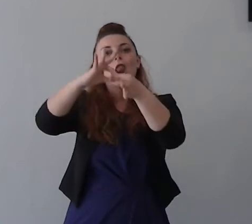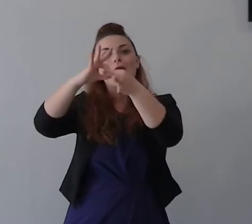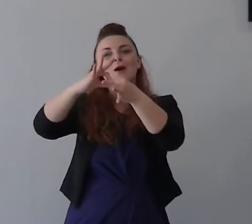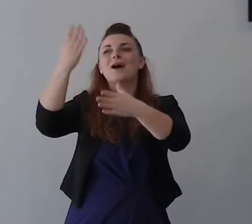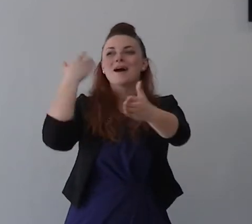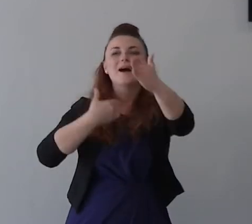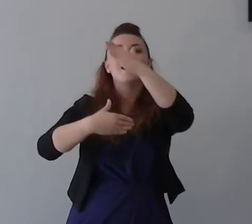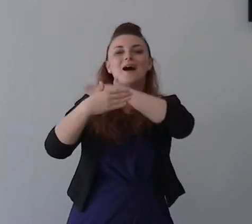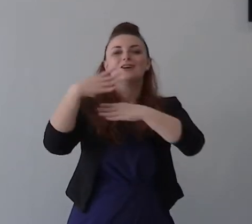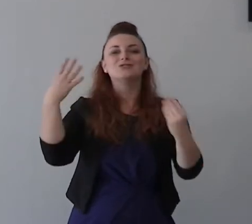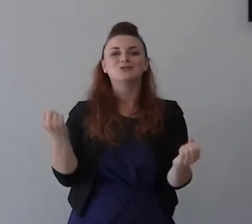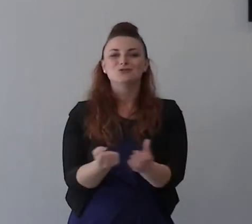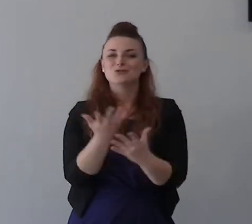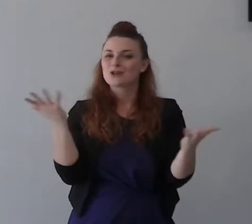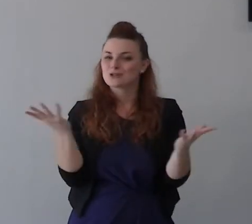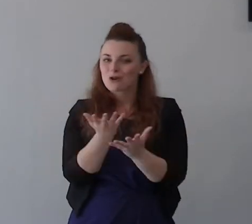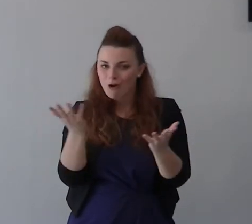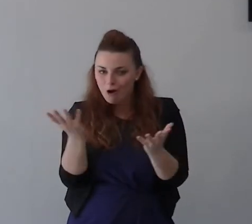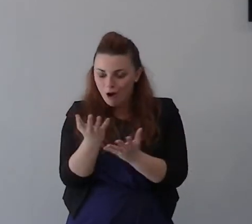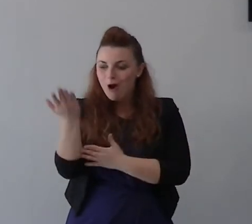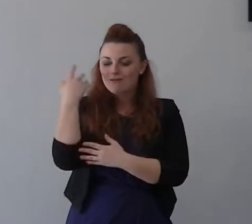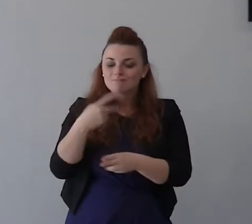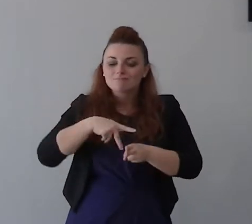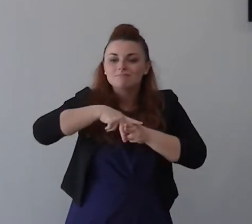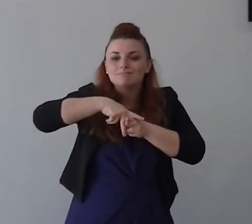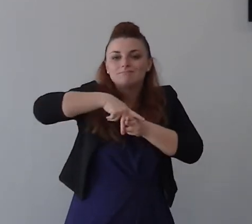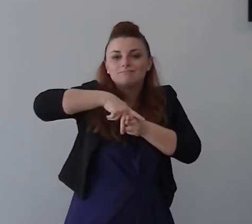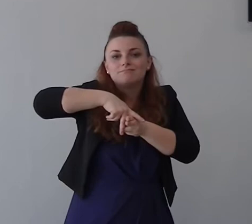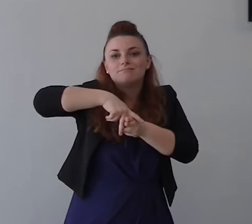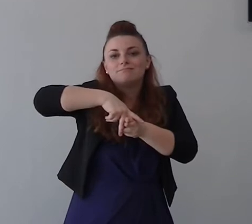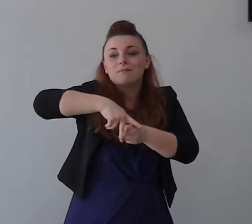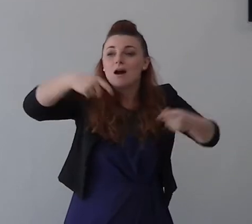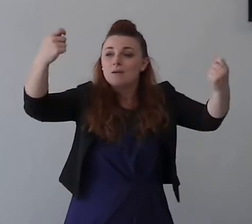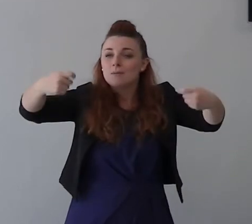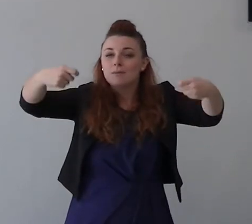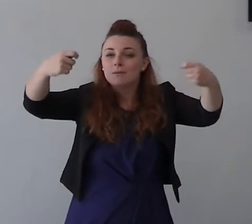dei re, che è il Signore dei Signori, che è colui che viene nel nome del Signore.